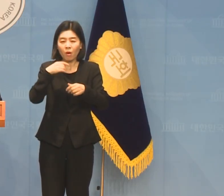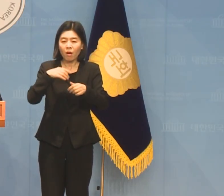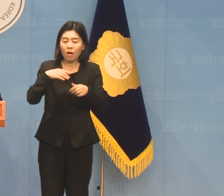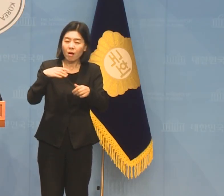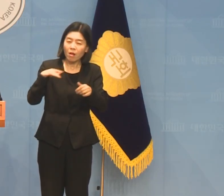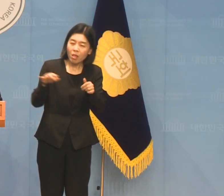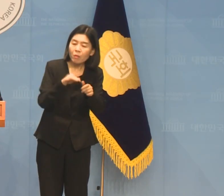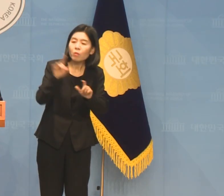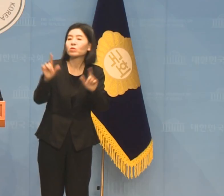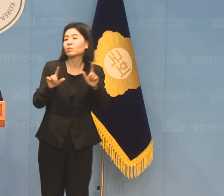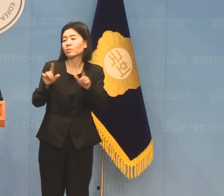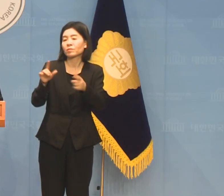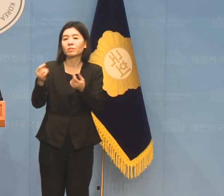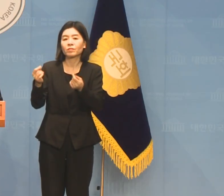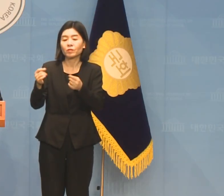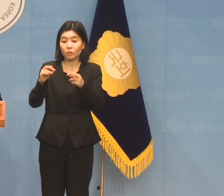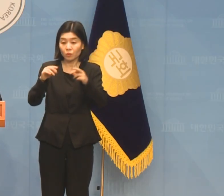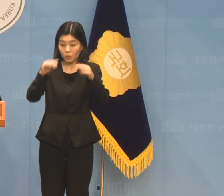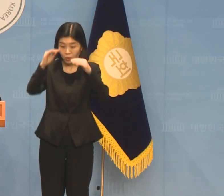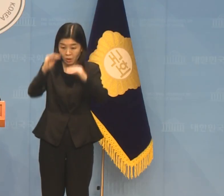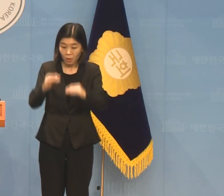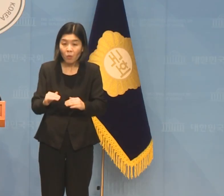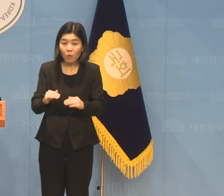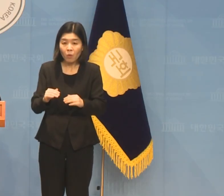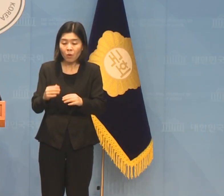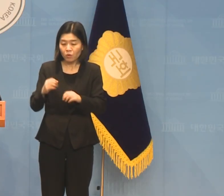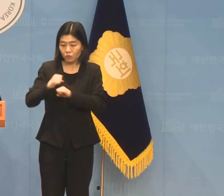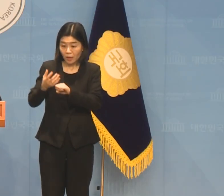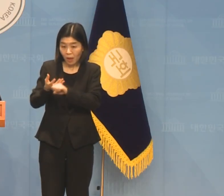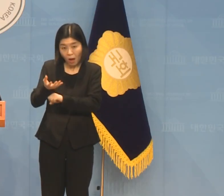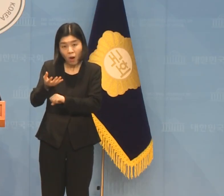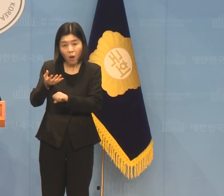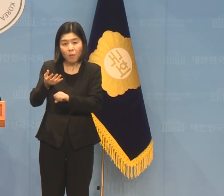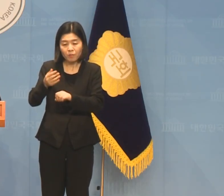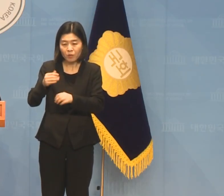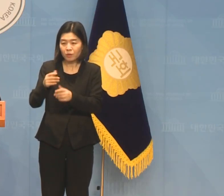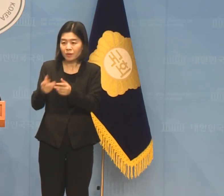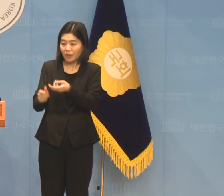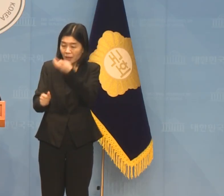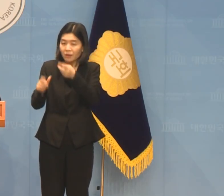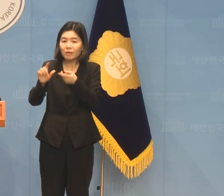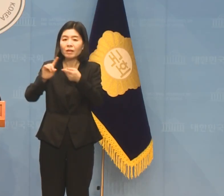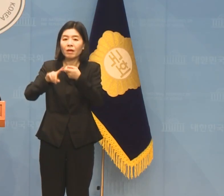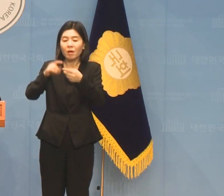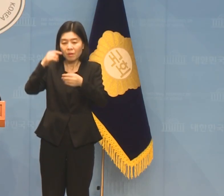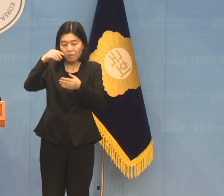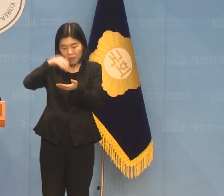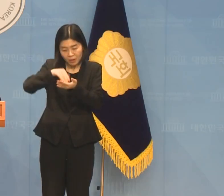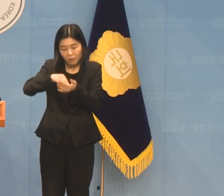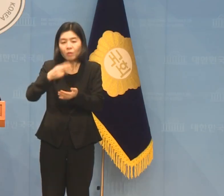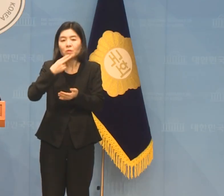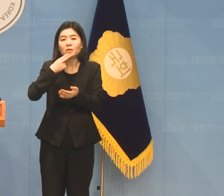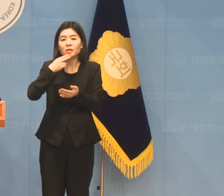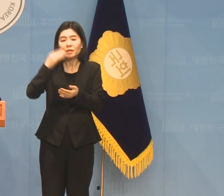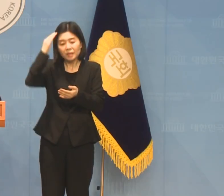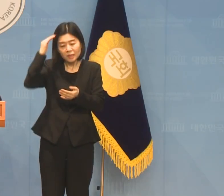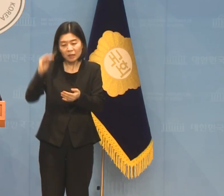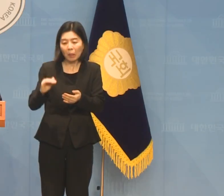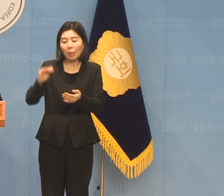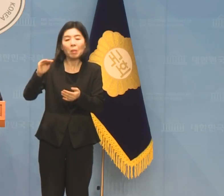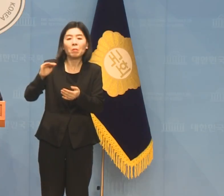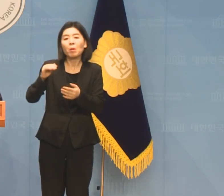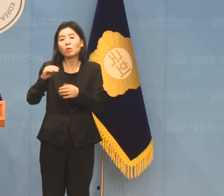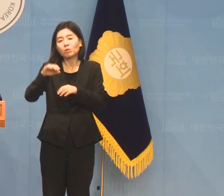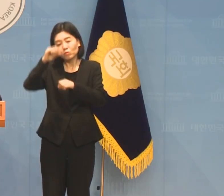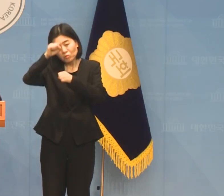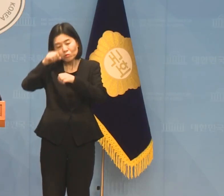이하였습니다. 계엄과 탄핵에 대한 반성은 없이 키높이 구두, 생머리 등 유아적 수준의 인신공격과